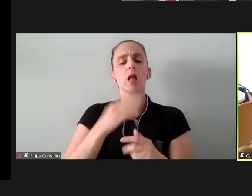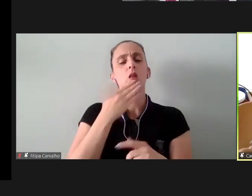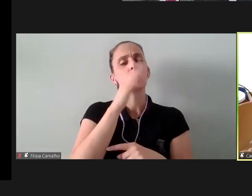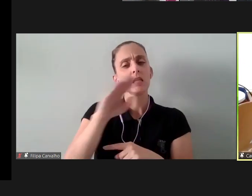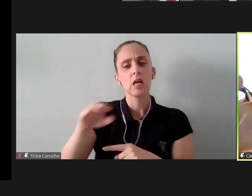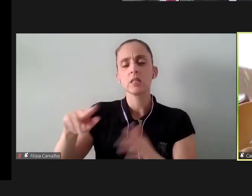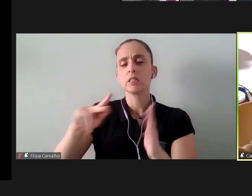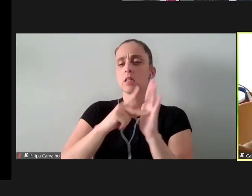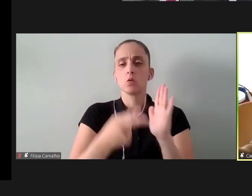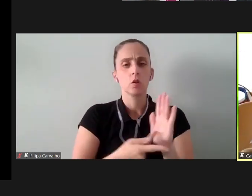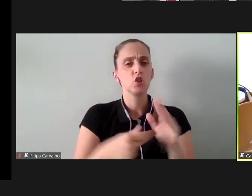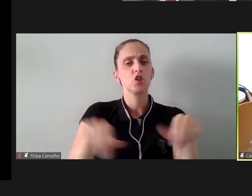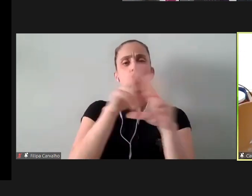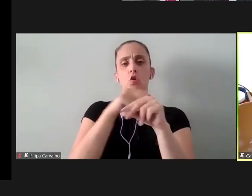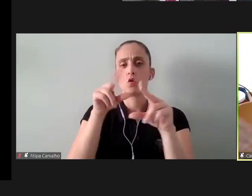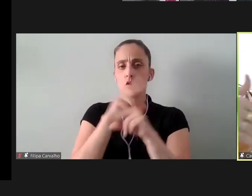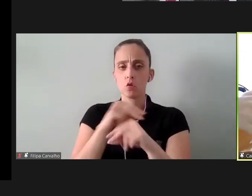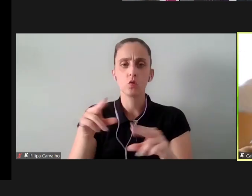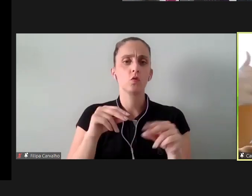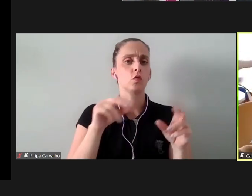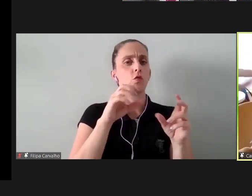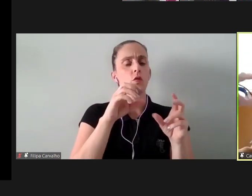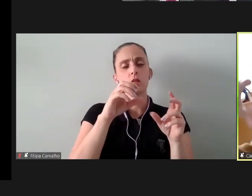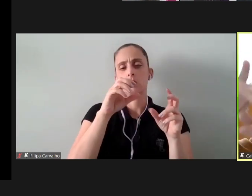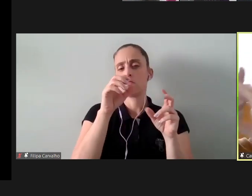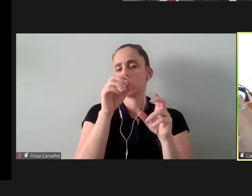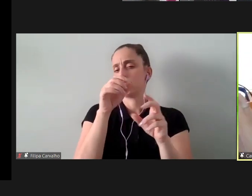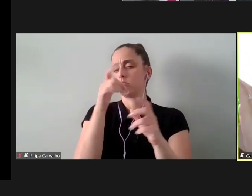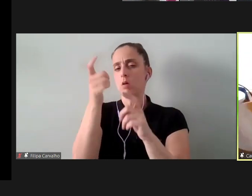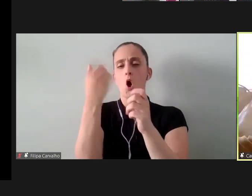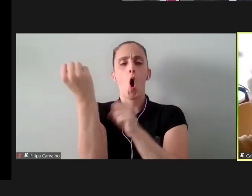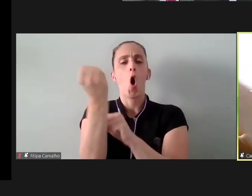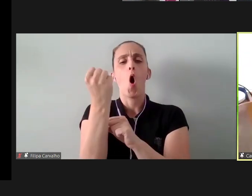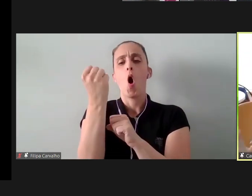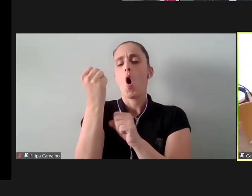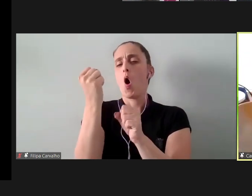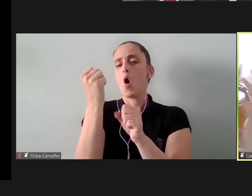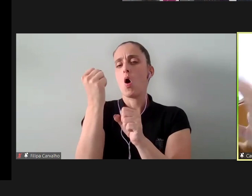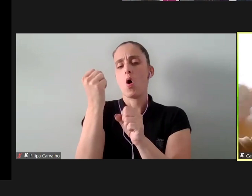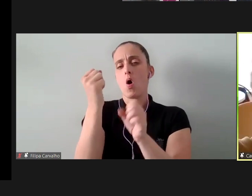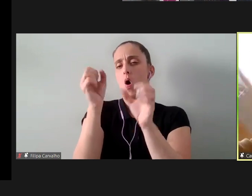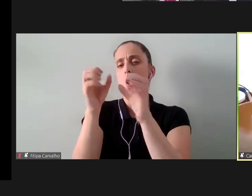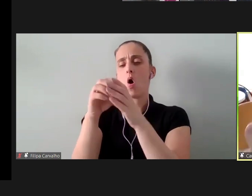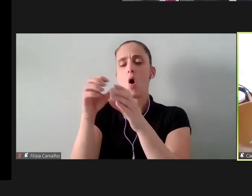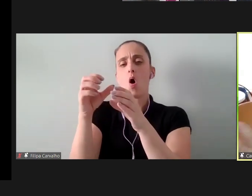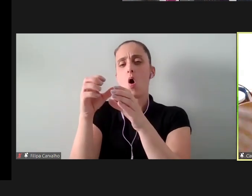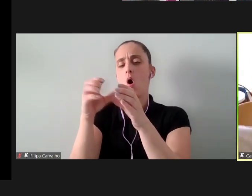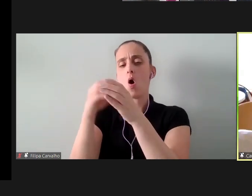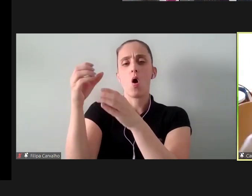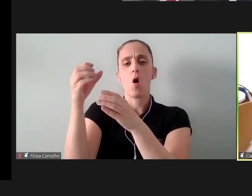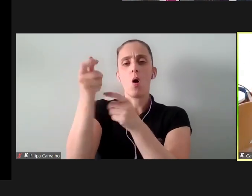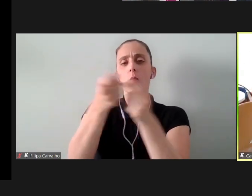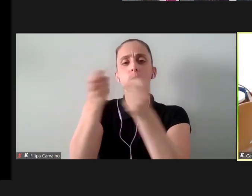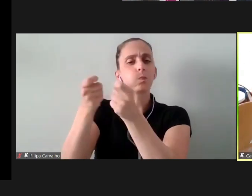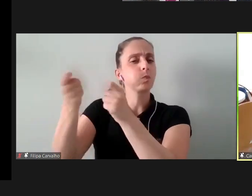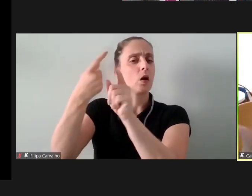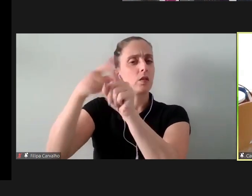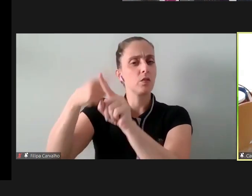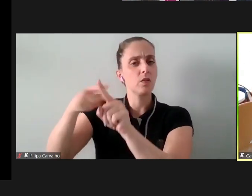inovação, GovTechs, startups, enfim, organizações extra-governo, fora do governo, para que